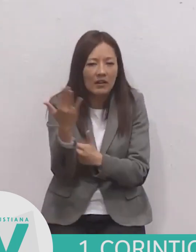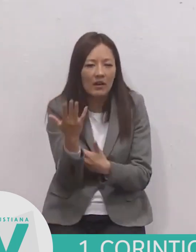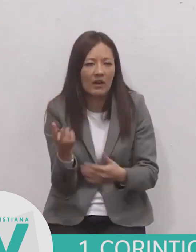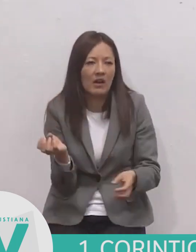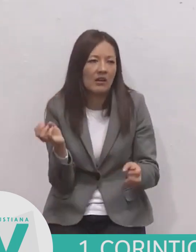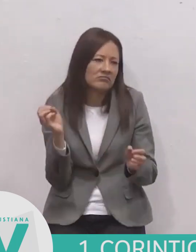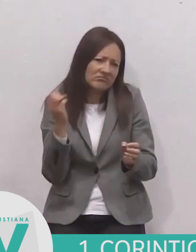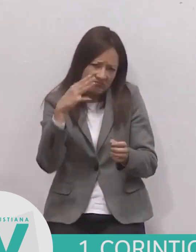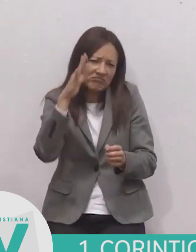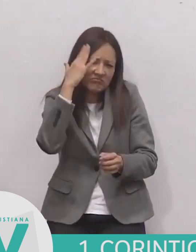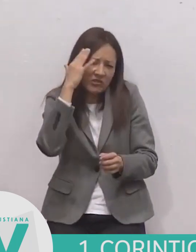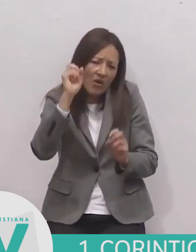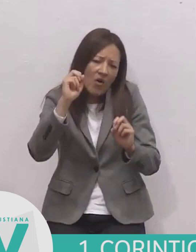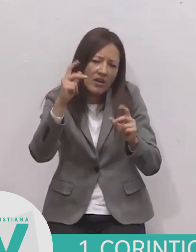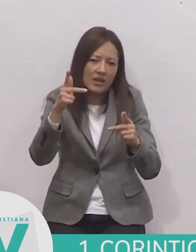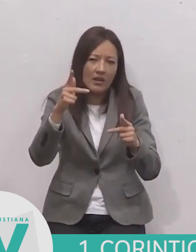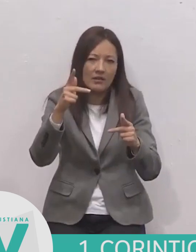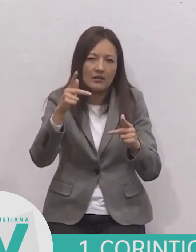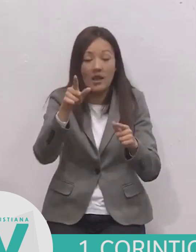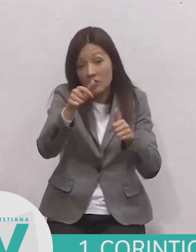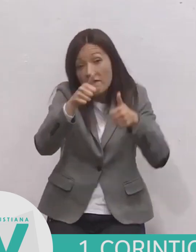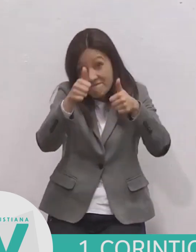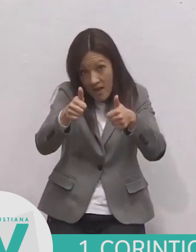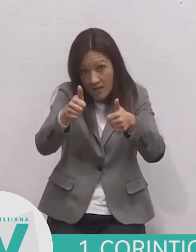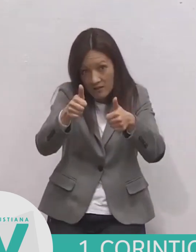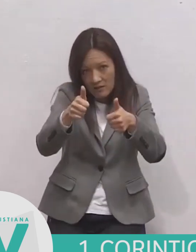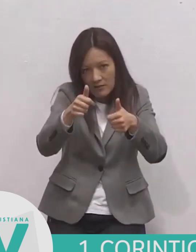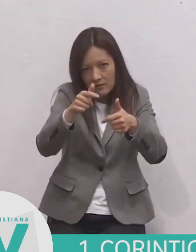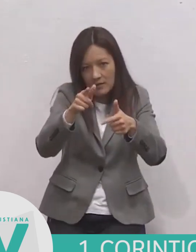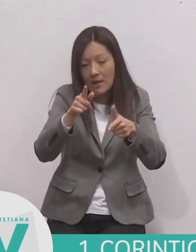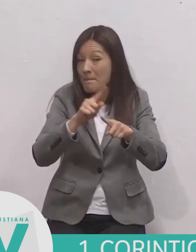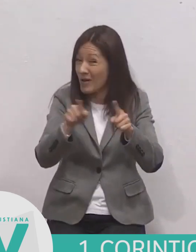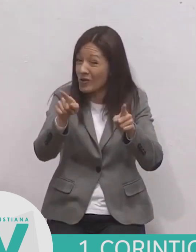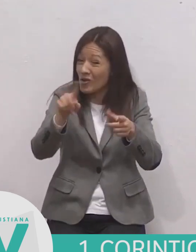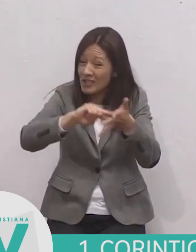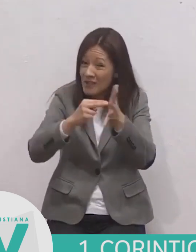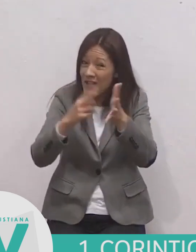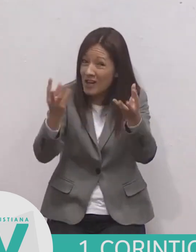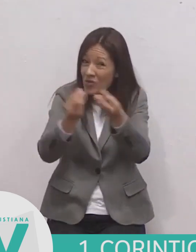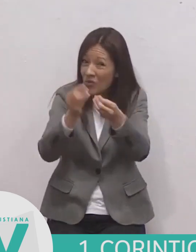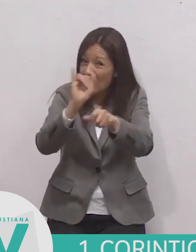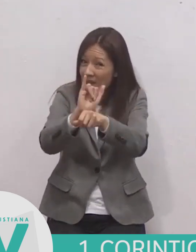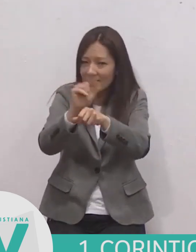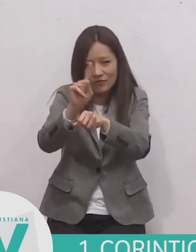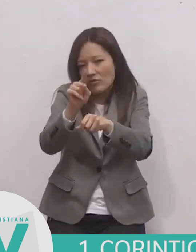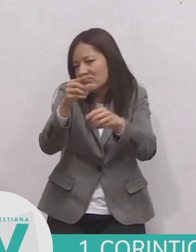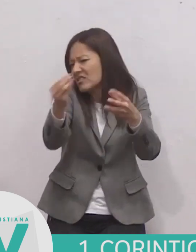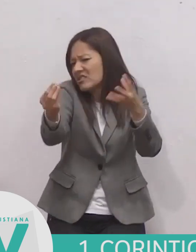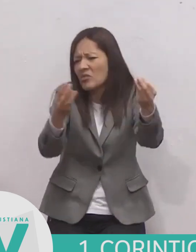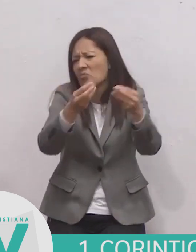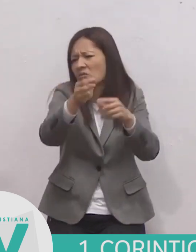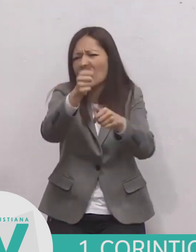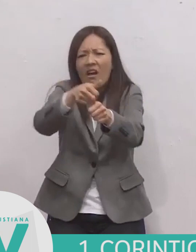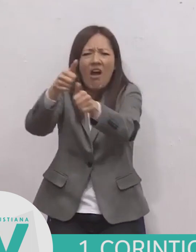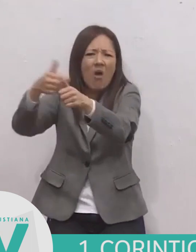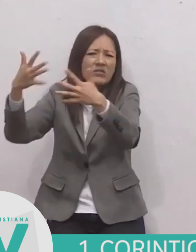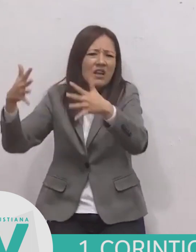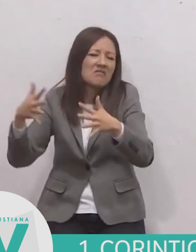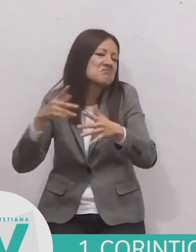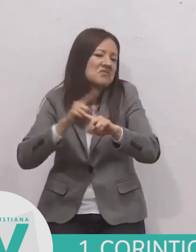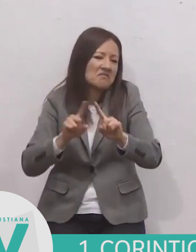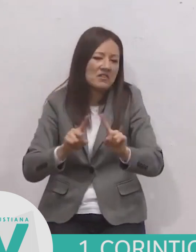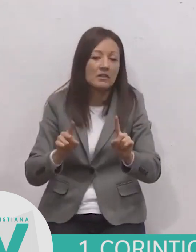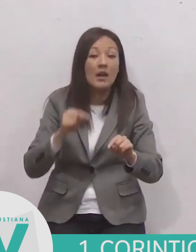para... Ok, eso está bien, pero eso no es reunirse como iglesia. Reunirse como iglesia aquí está hablando de